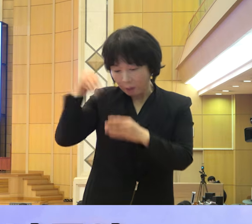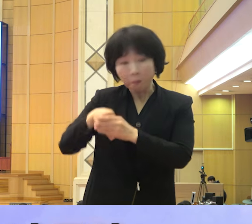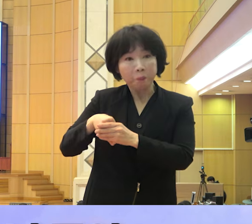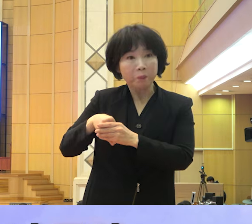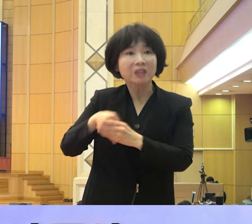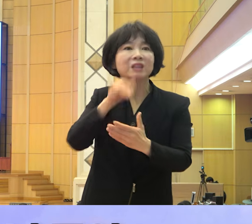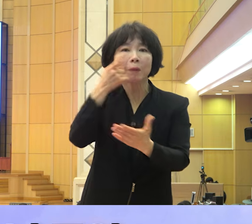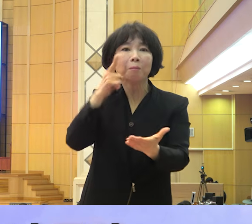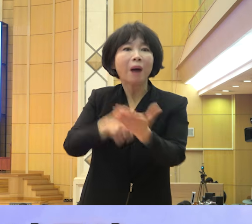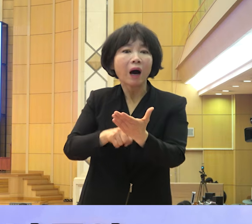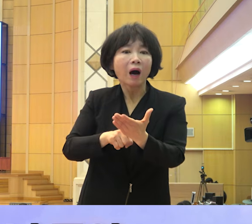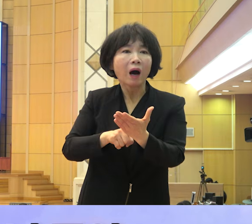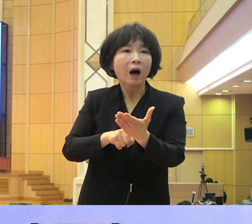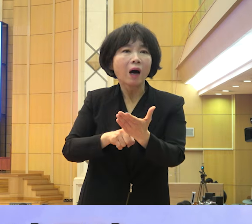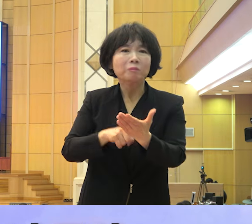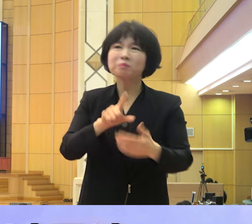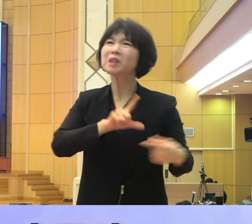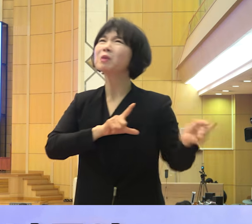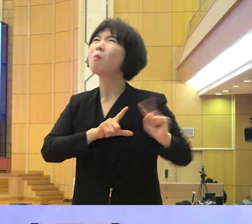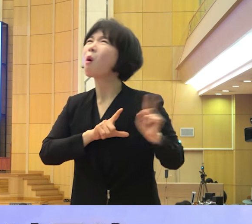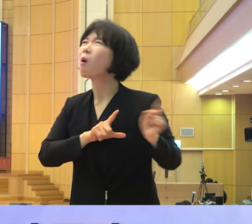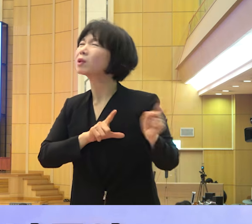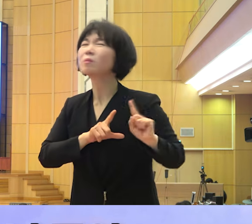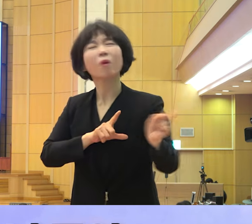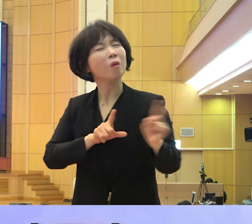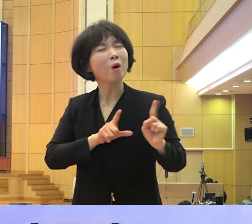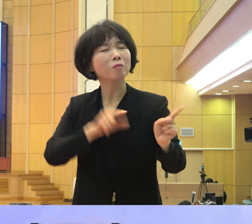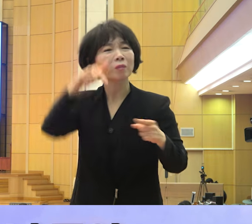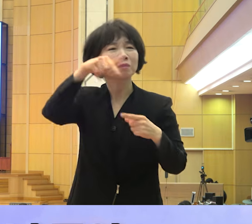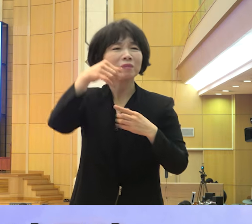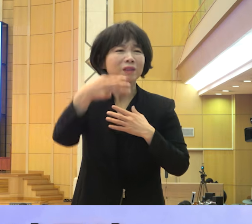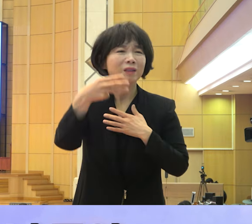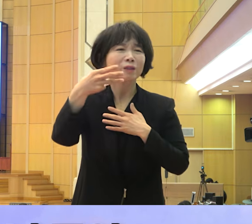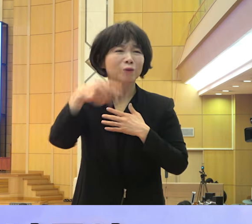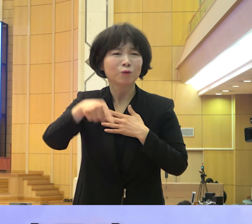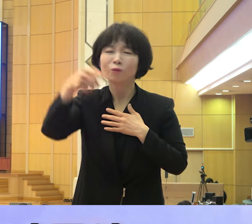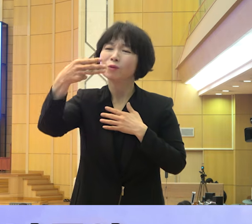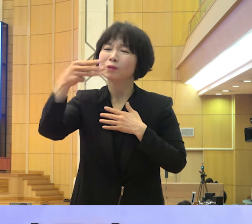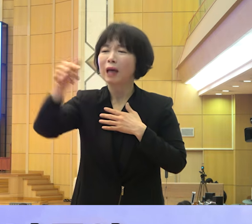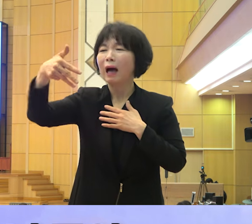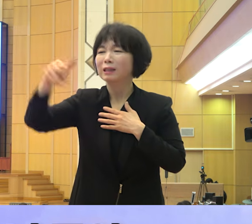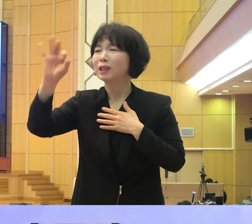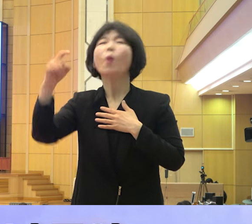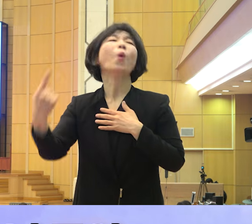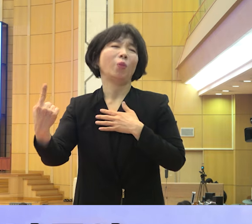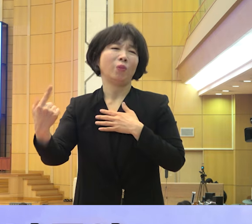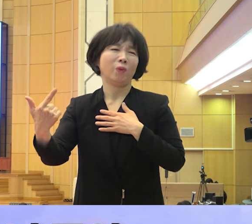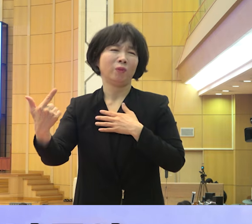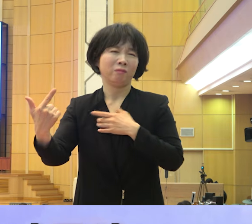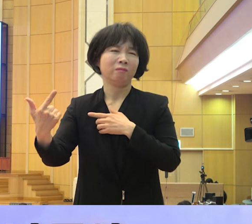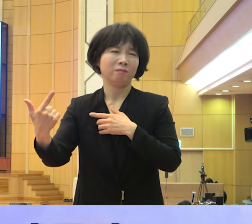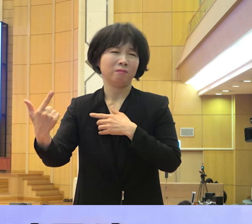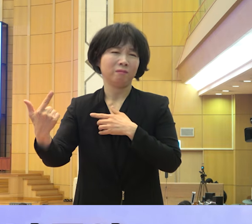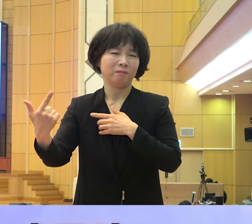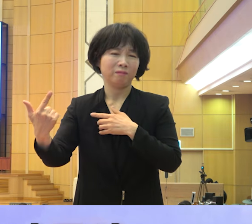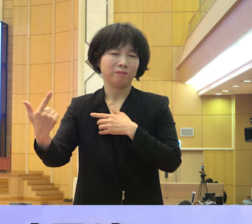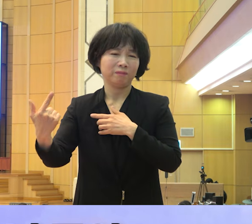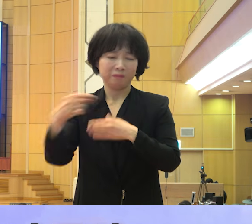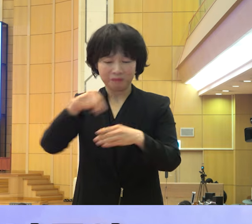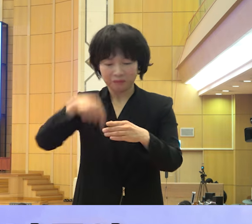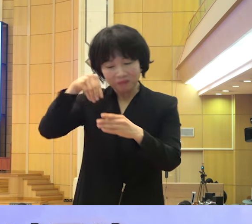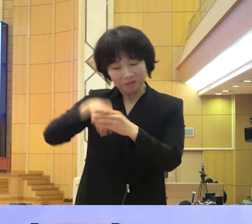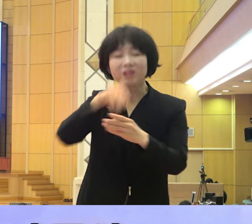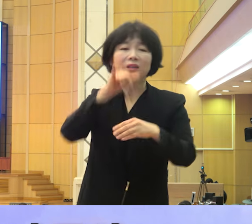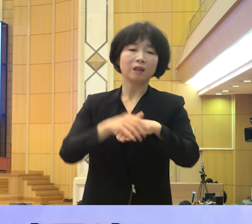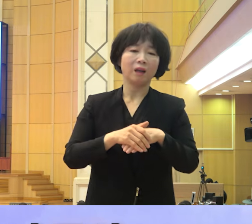거예요. 글루타치온이라고 하는 것. 그래서 글루타치온 요즘에 만들어 가지고 그냥 딱